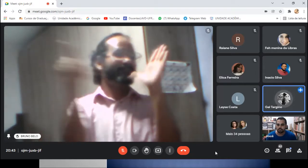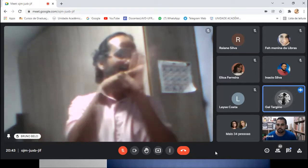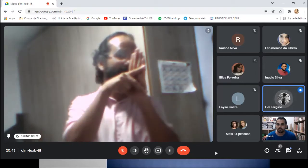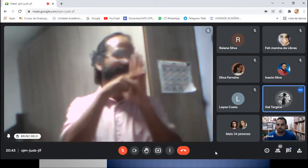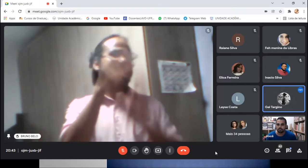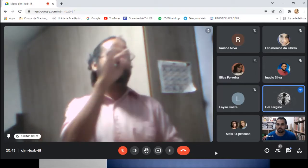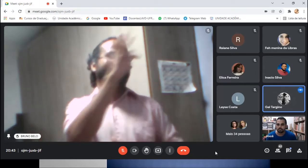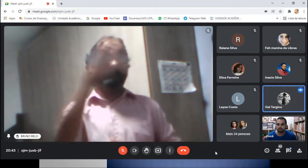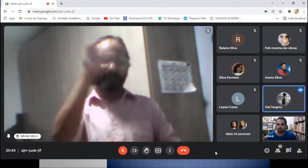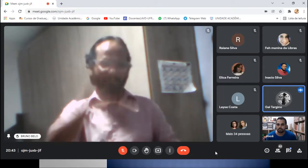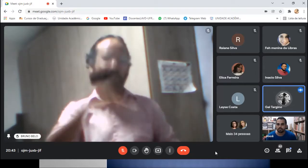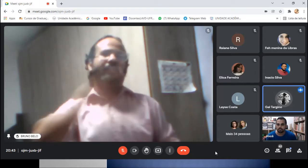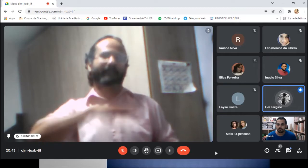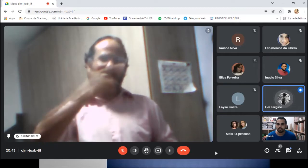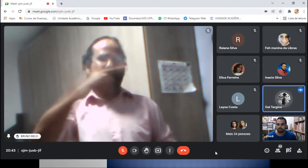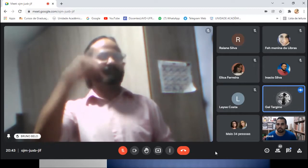parece, por exemplo, o surdo.